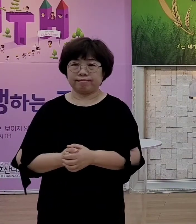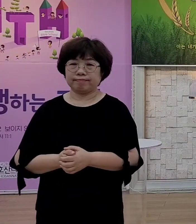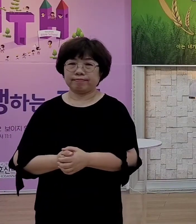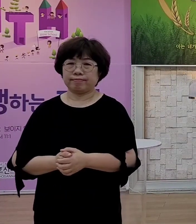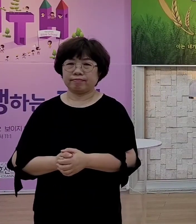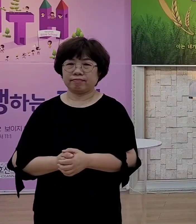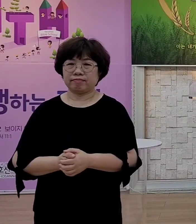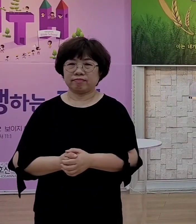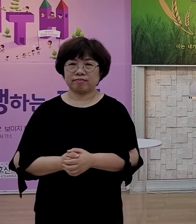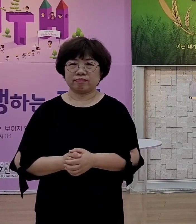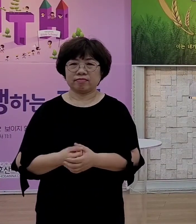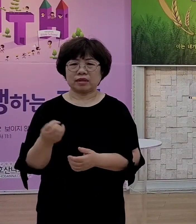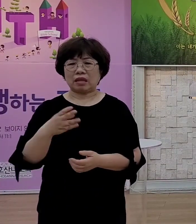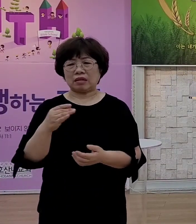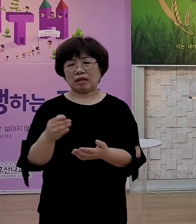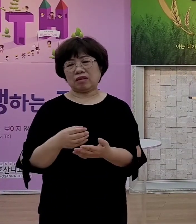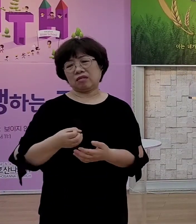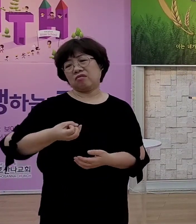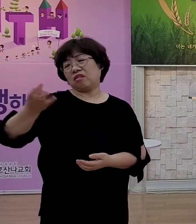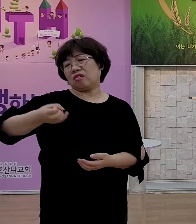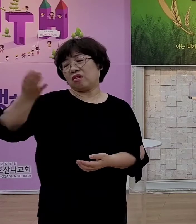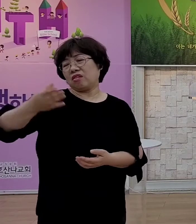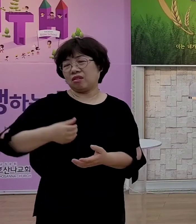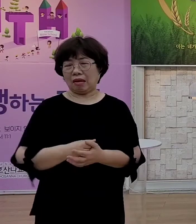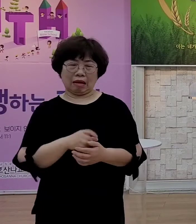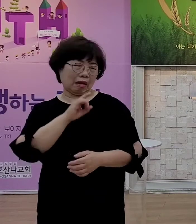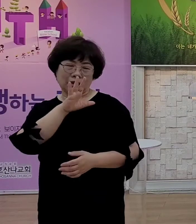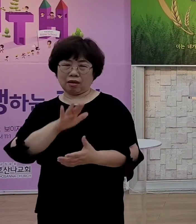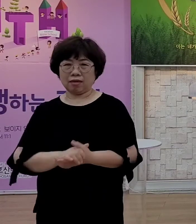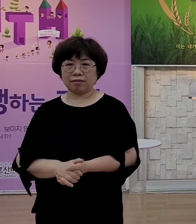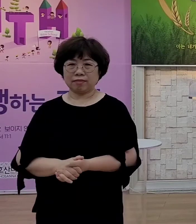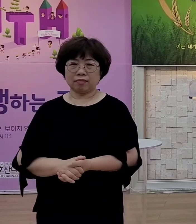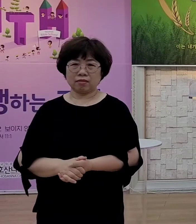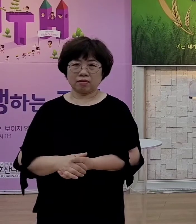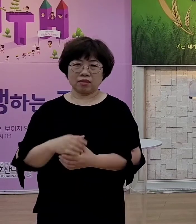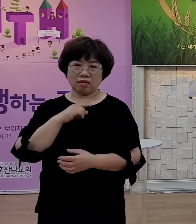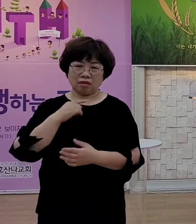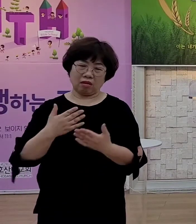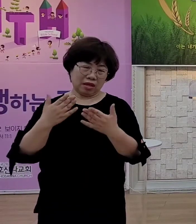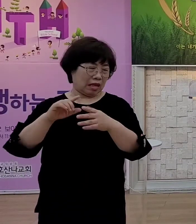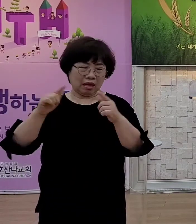나 여기 있다. 뭐 하나 사물어. 이거 헌신이 아니에요.